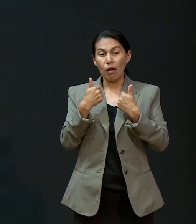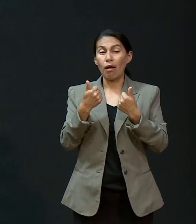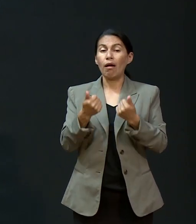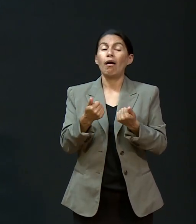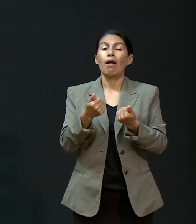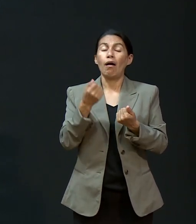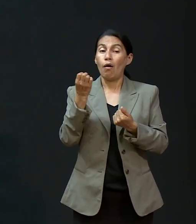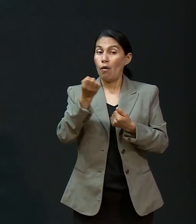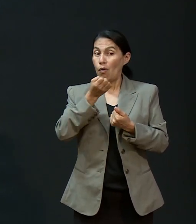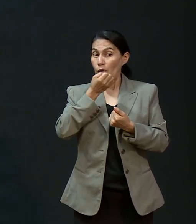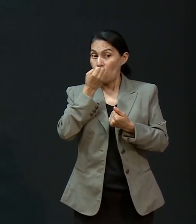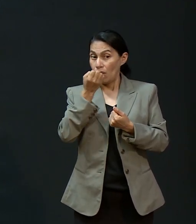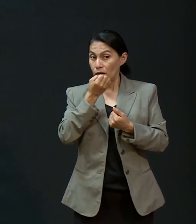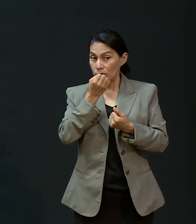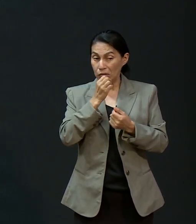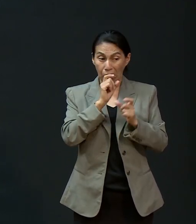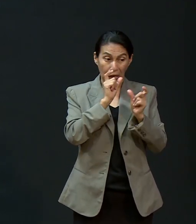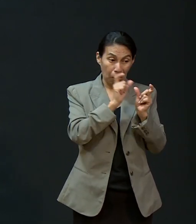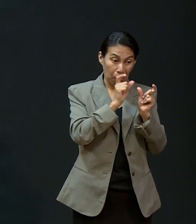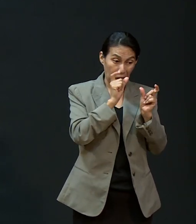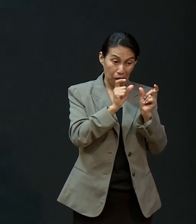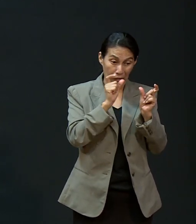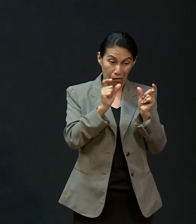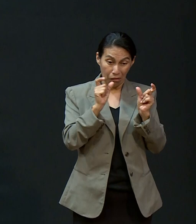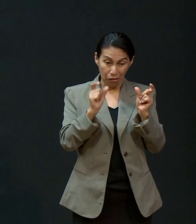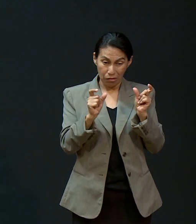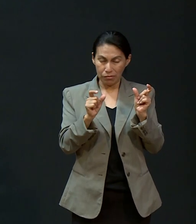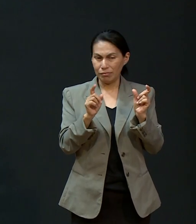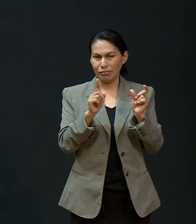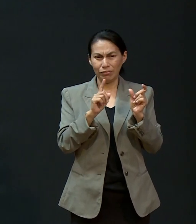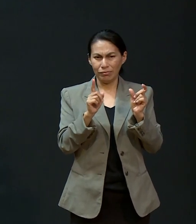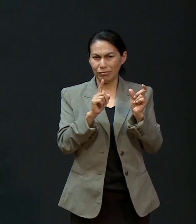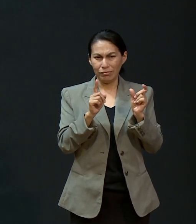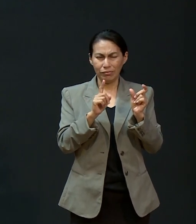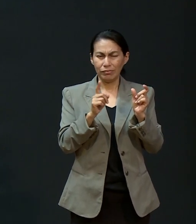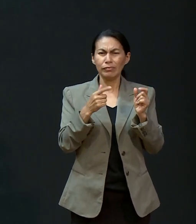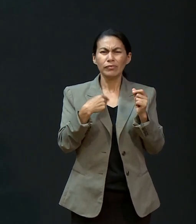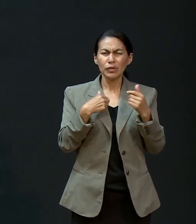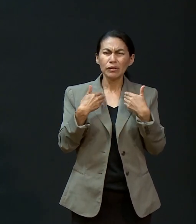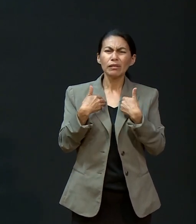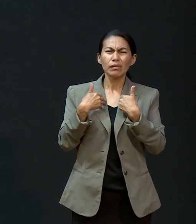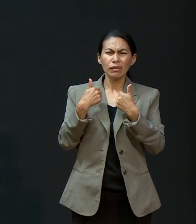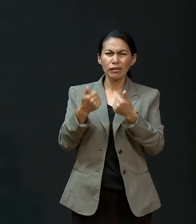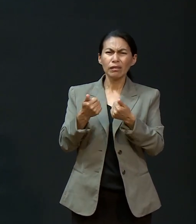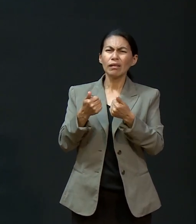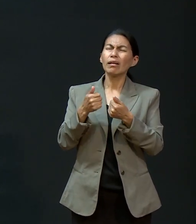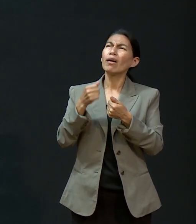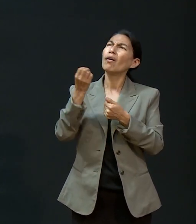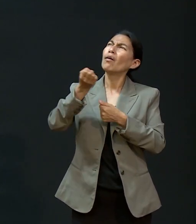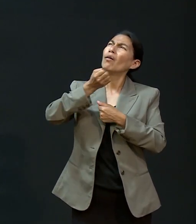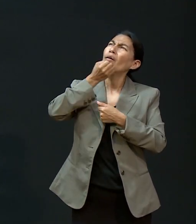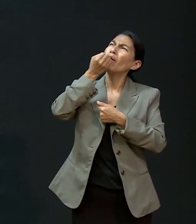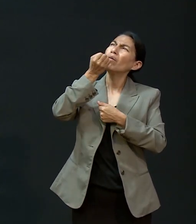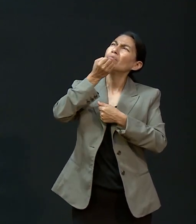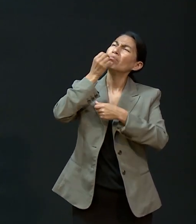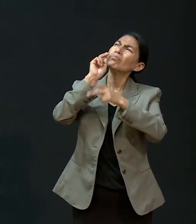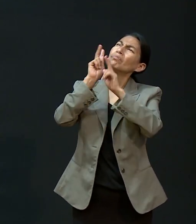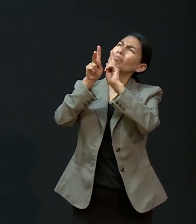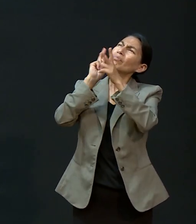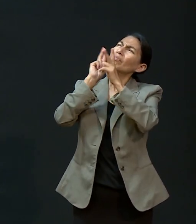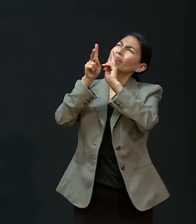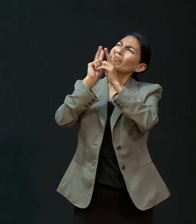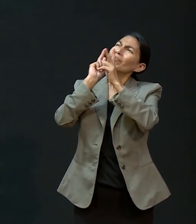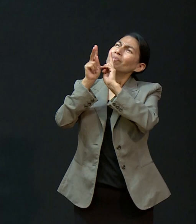otra forma de ver la oración. No es tan estructurada, sino yo comprendí que la oración es una